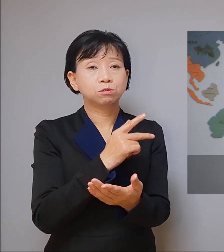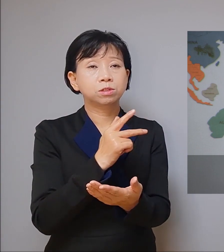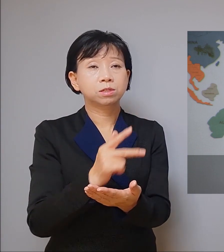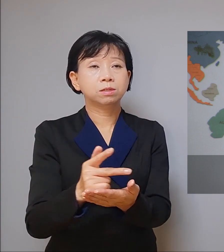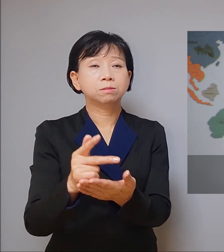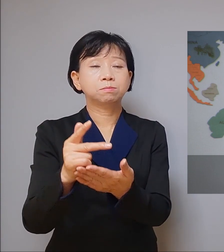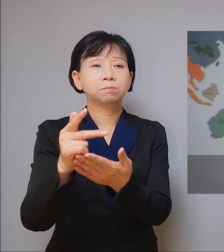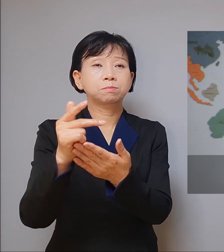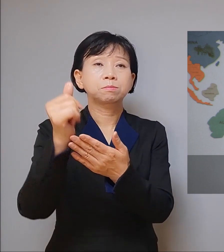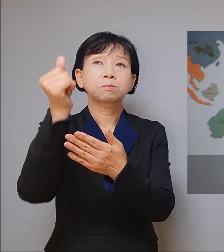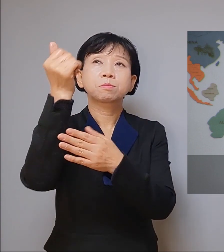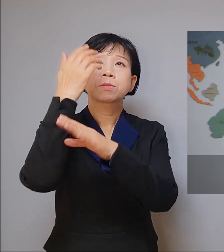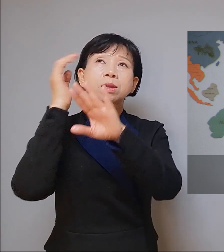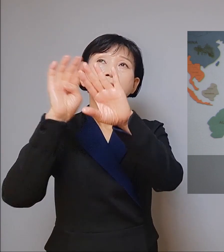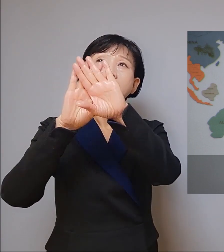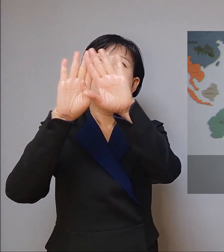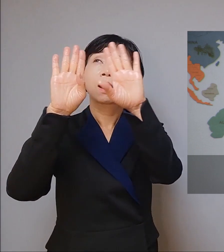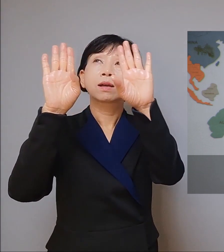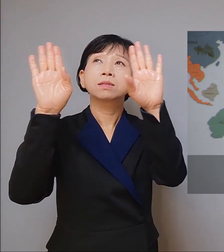고치시는 주님,